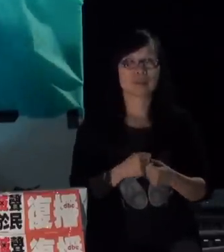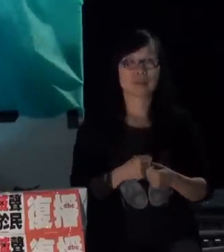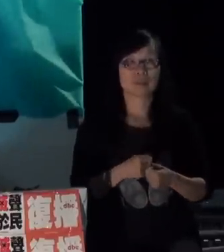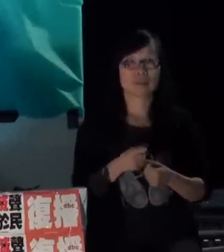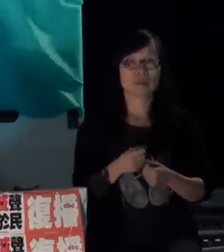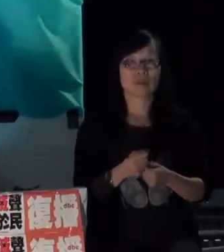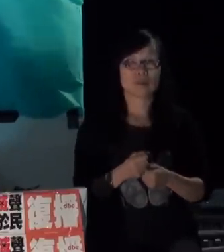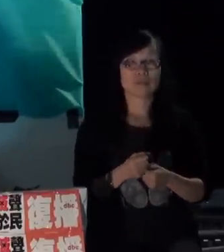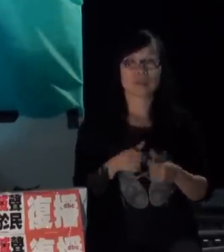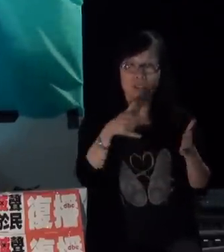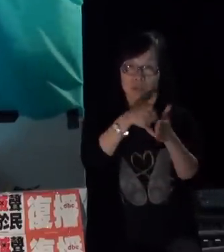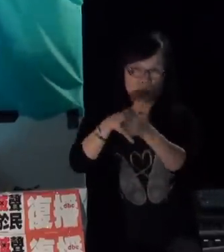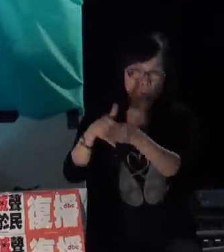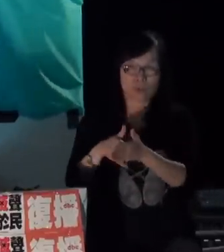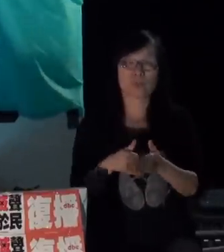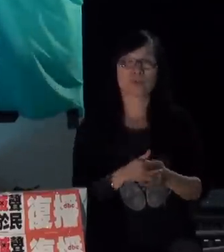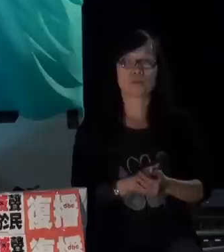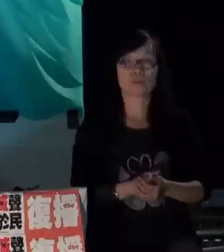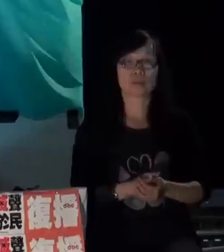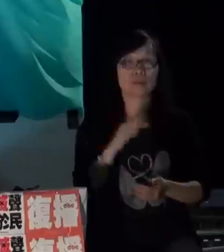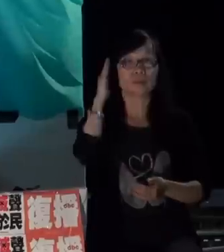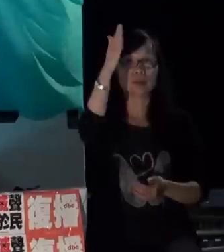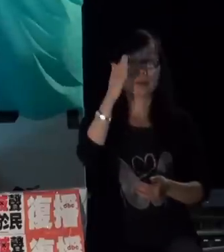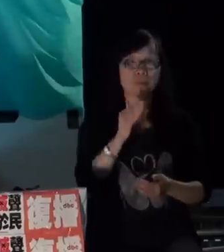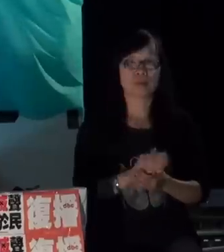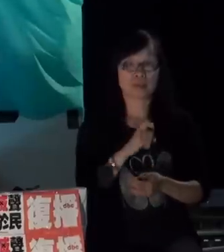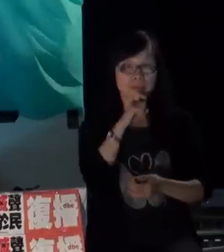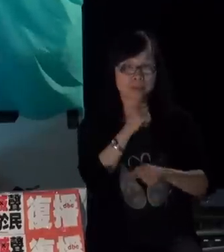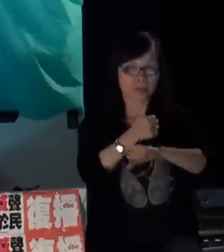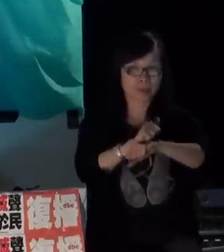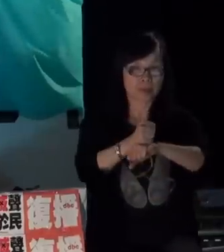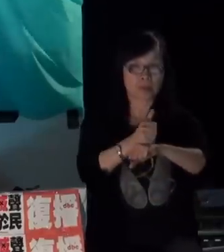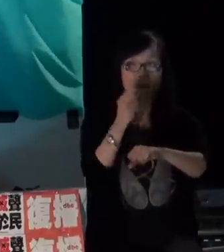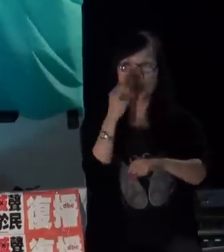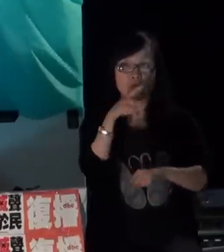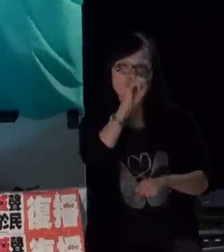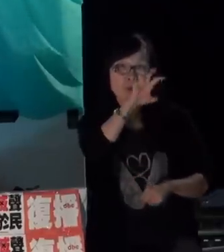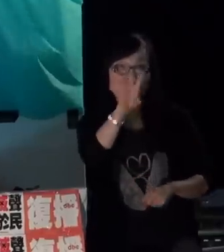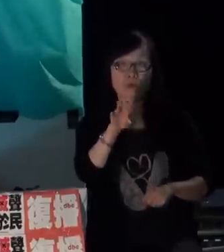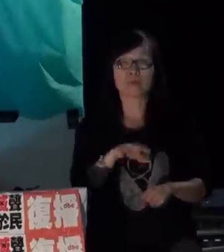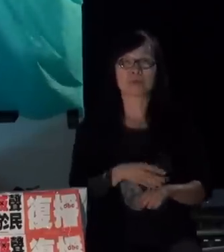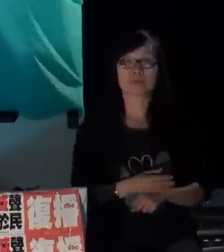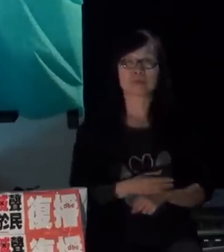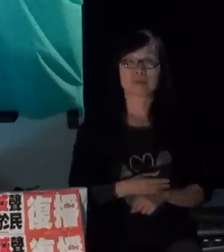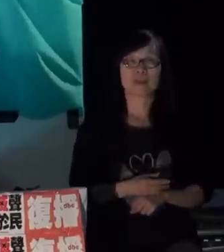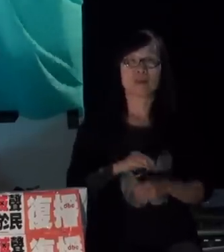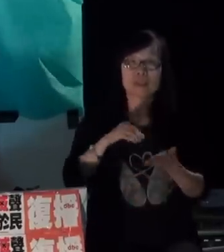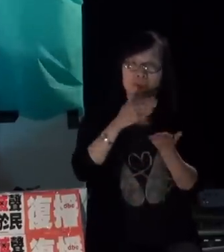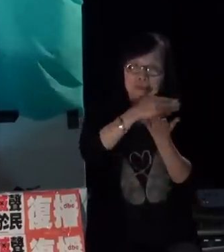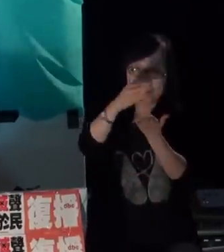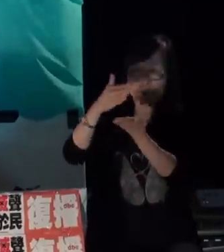會撞手撞腳的嘛，所以這個呢我希望大家呢我們有機會再講的時候呢我會逐一些比較深入地分